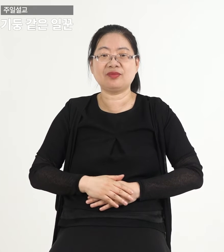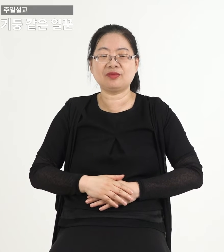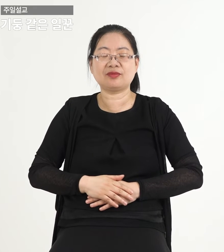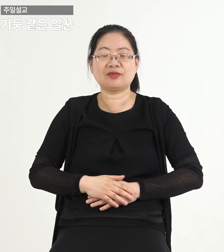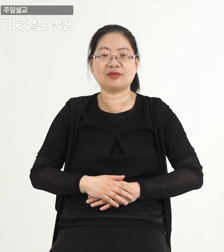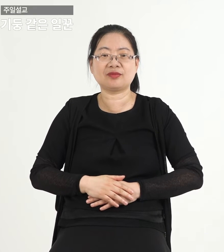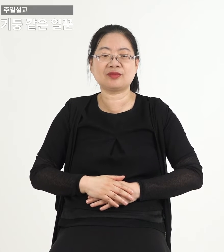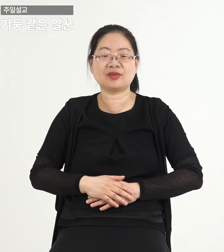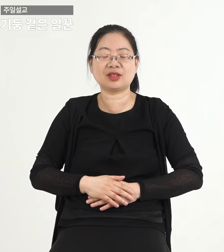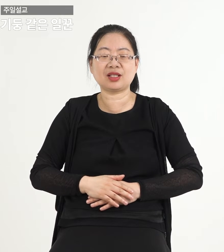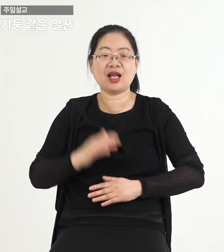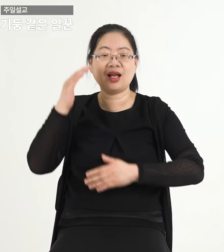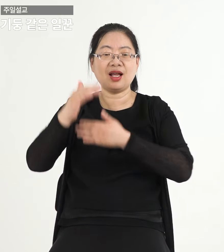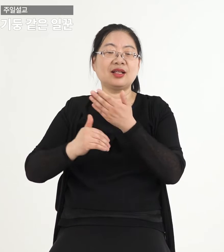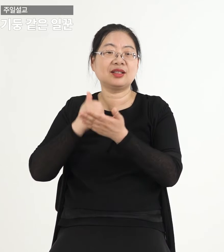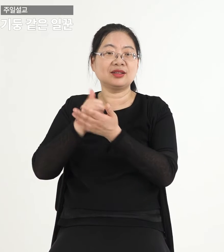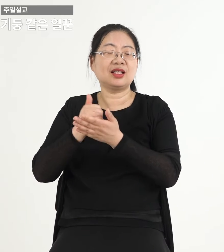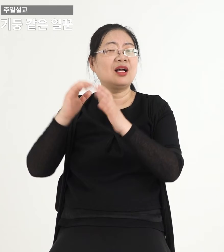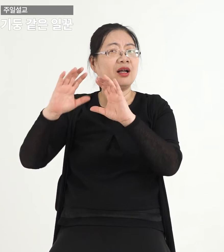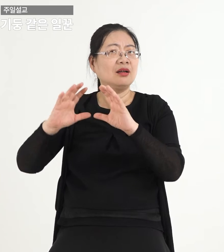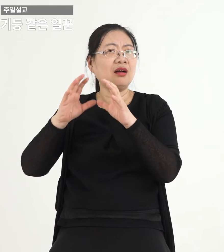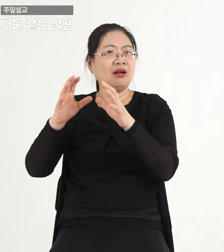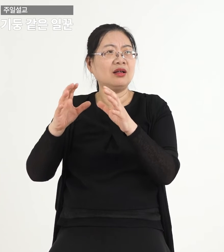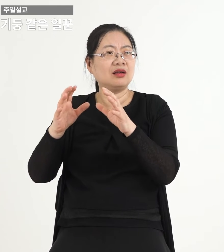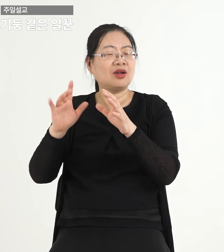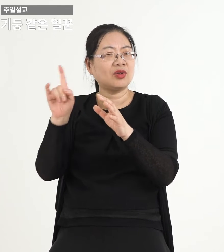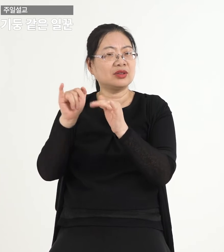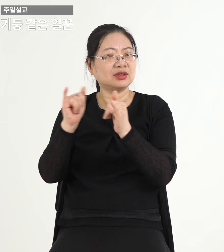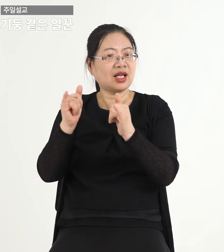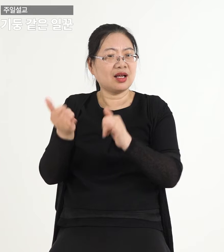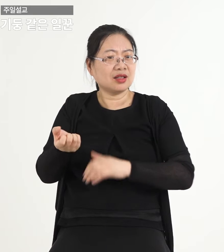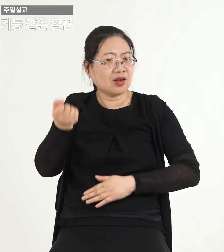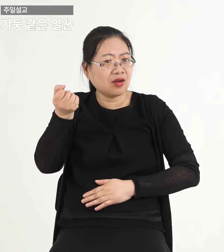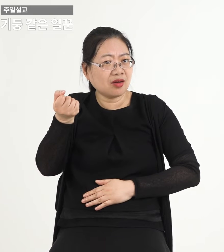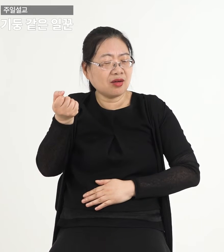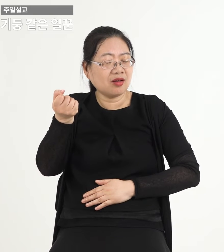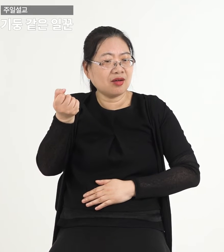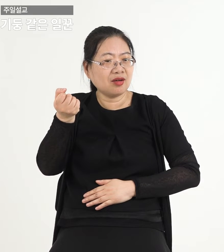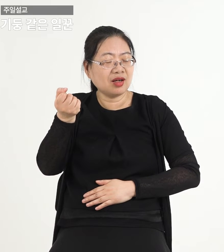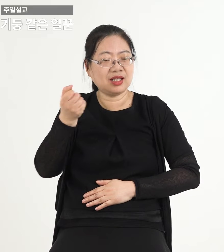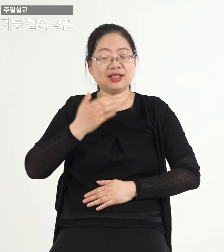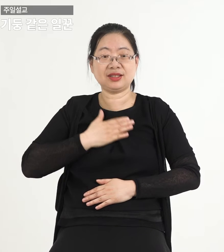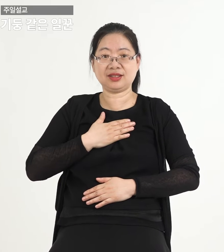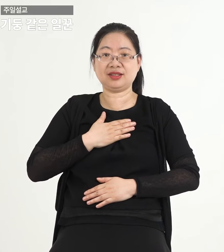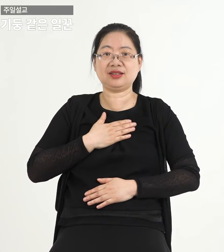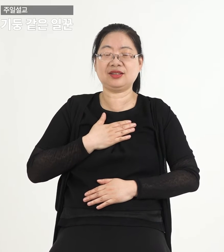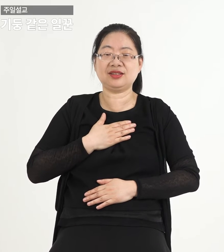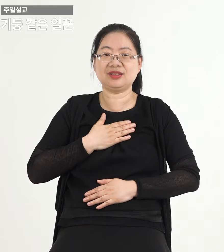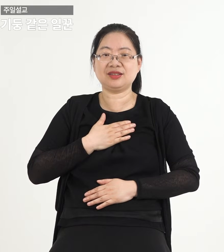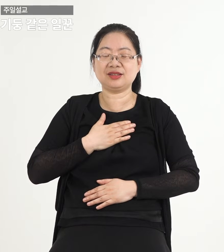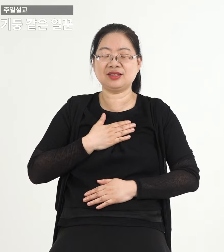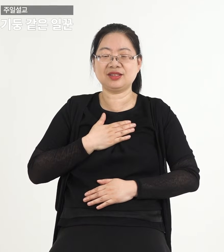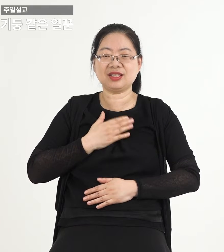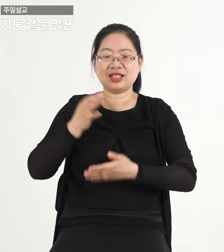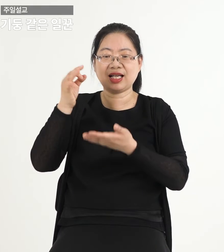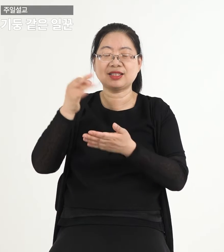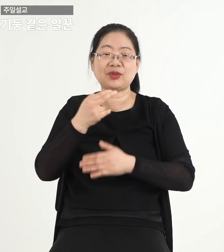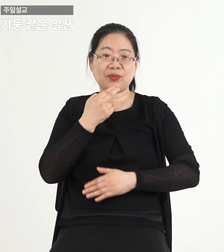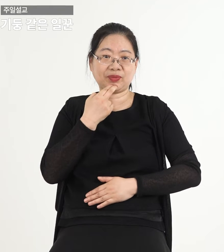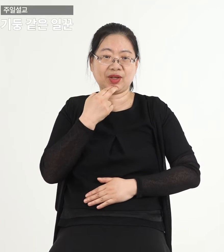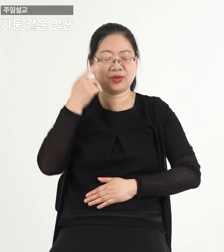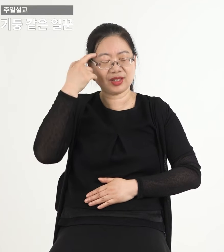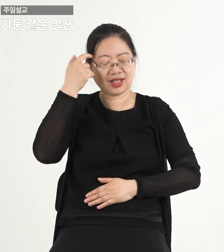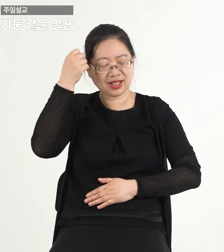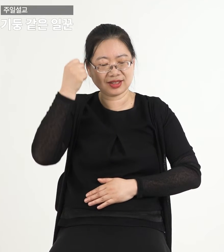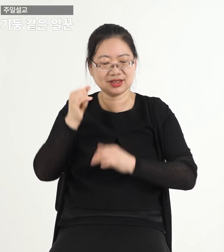즉 하나님의 나라는 어떤 자의 것이냐? 자기를 무가치한 존재로 여길